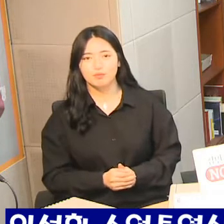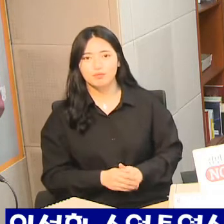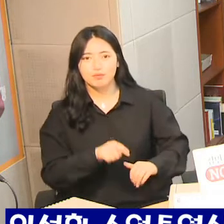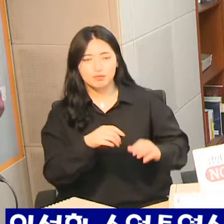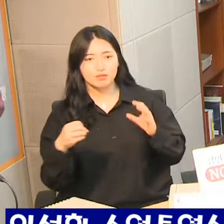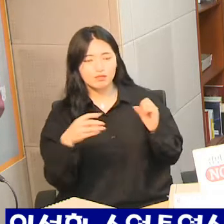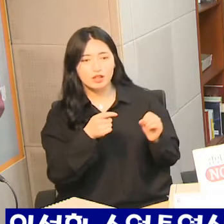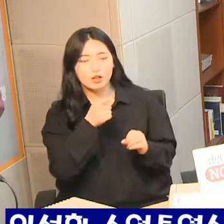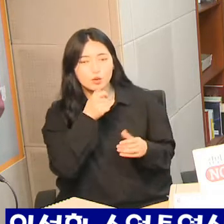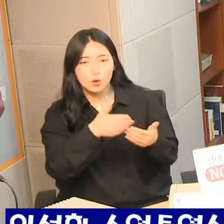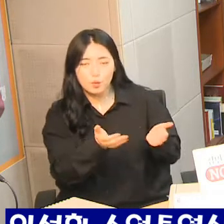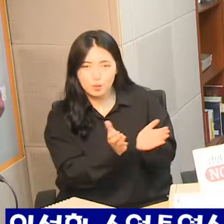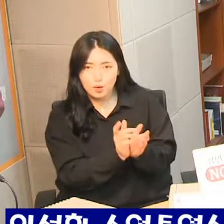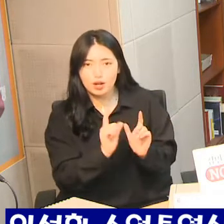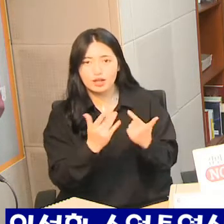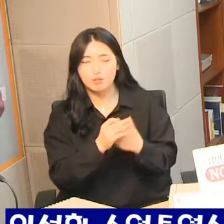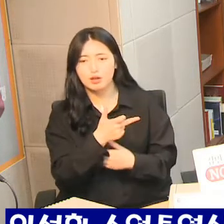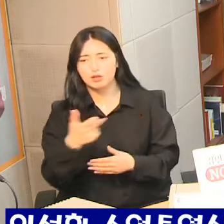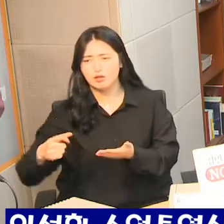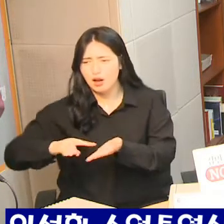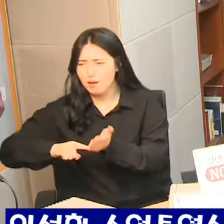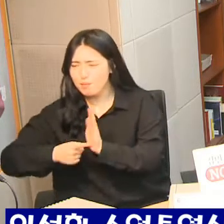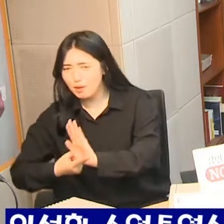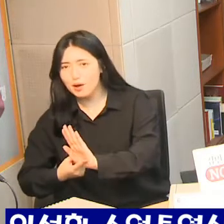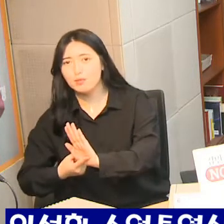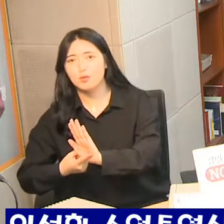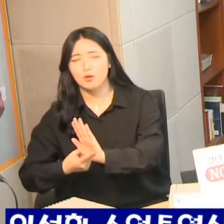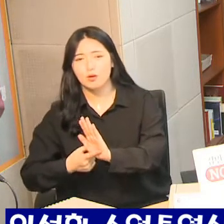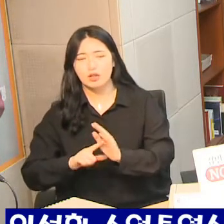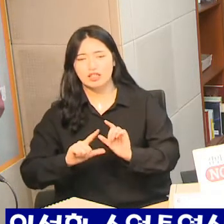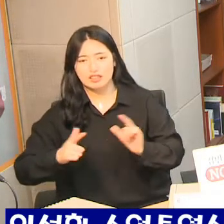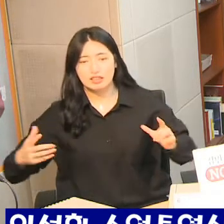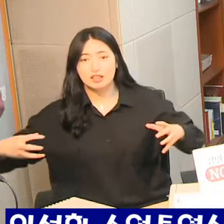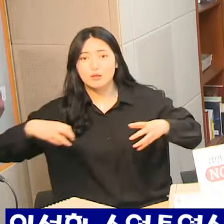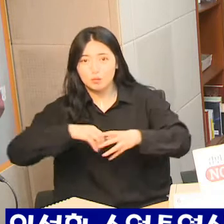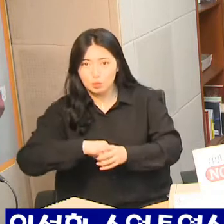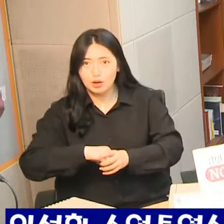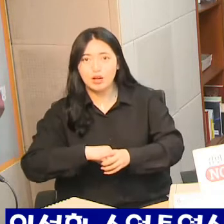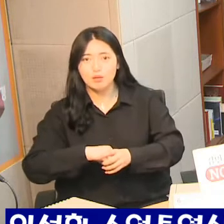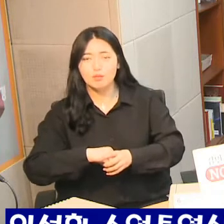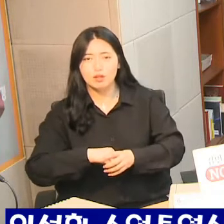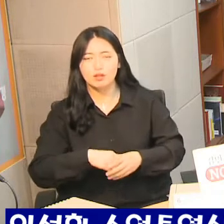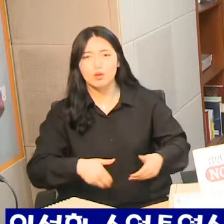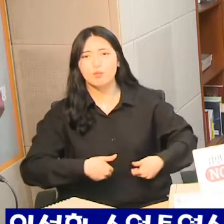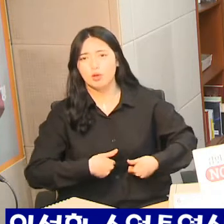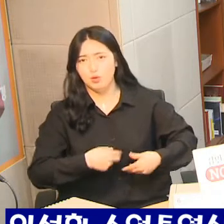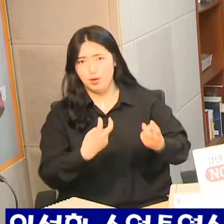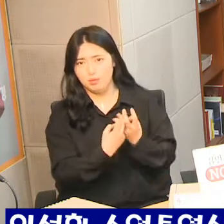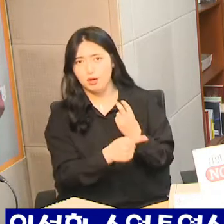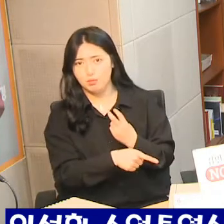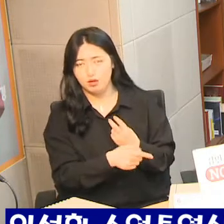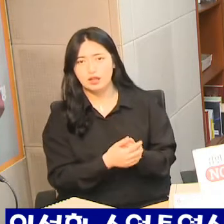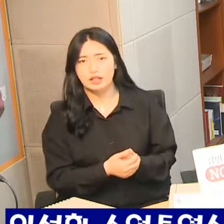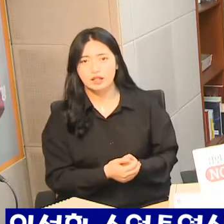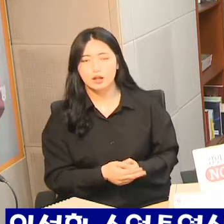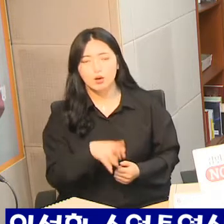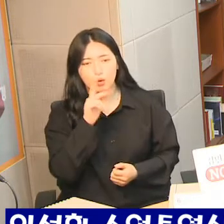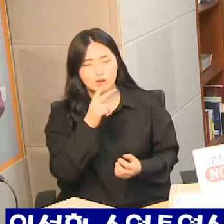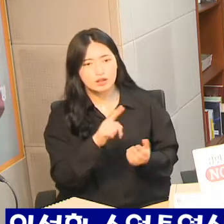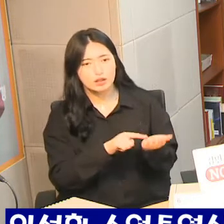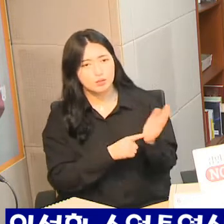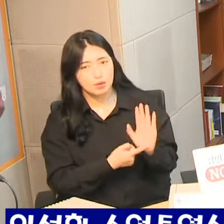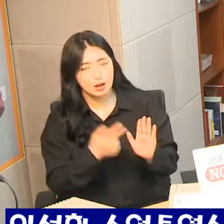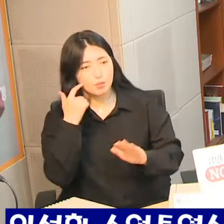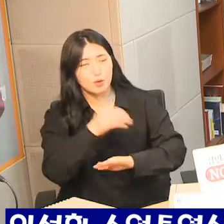우리 소모임에서나 아니면 큰 발표나 다 어우러져서 필요한 부분이었네요. 자, 여러분도 혹시 발표라든지 뭔가